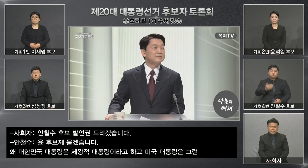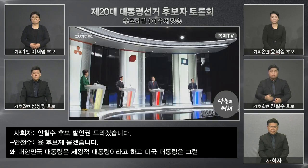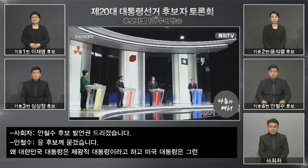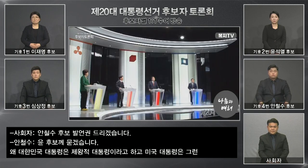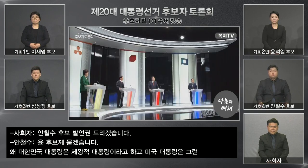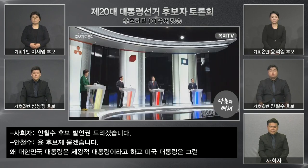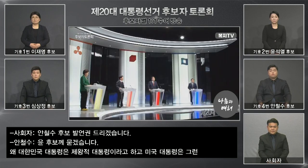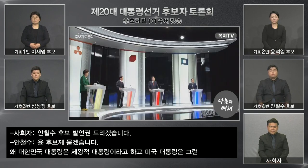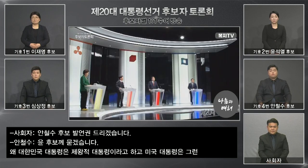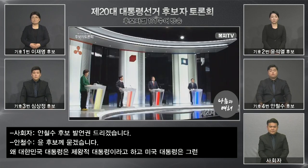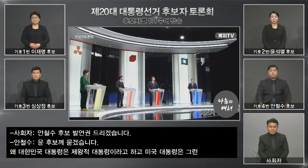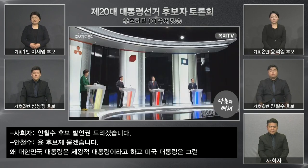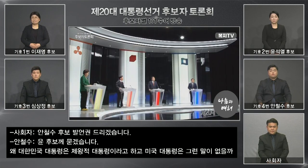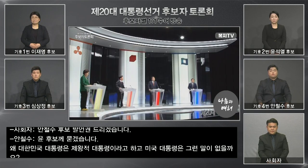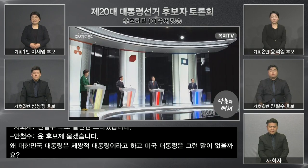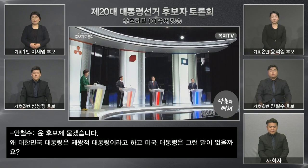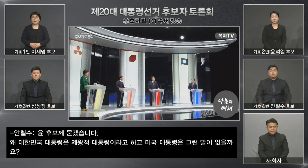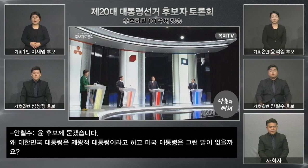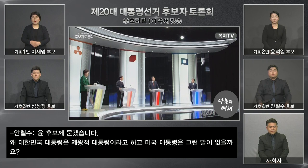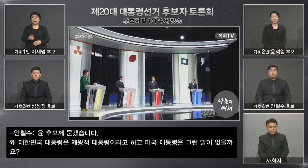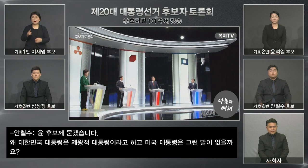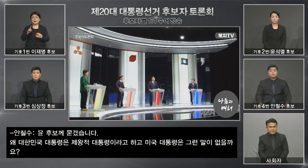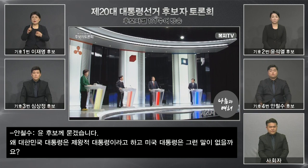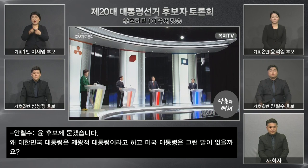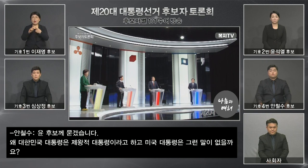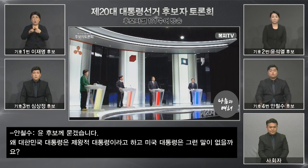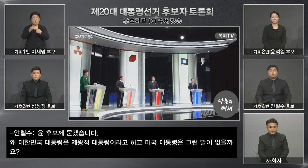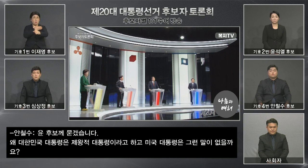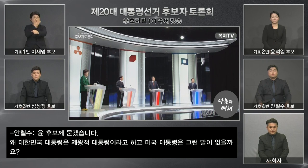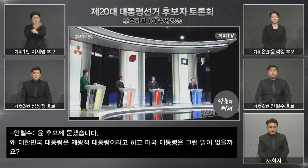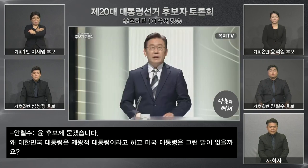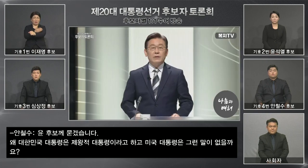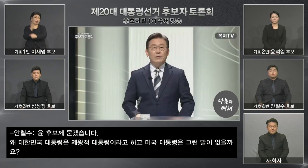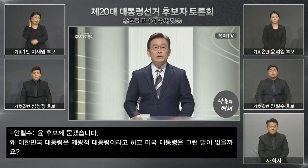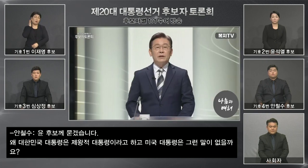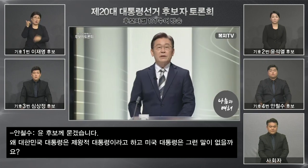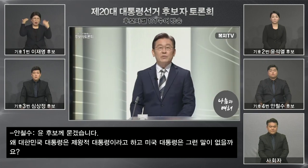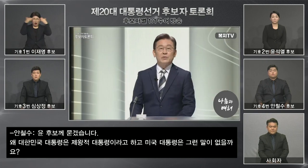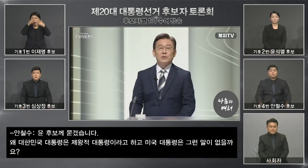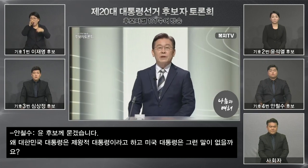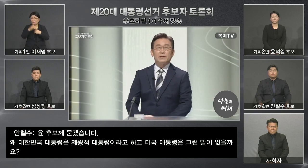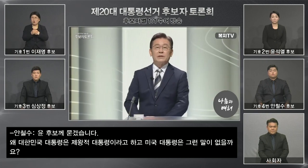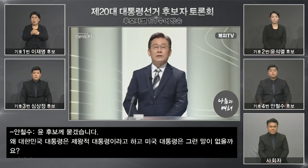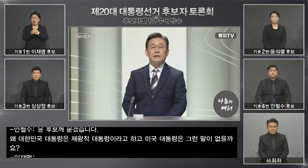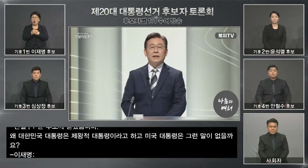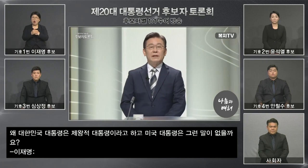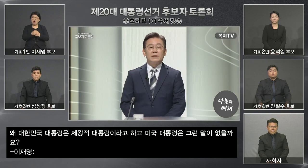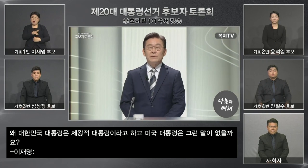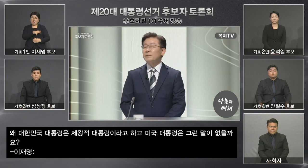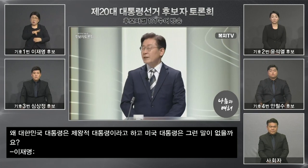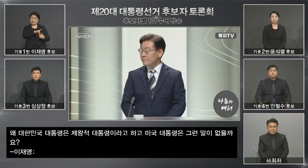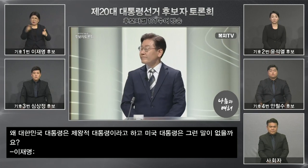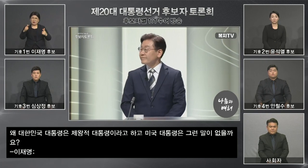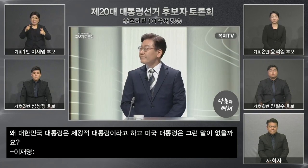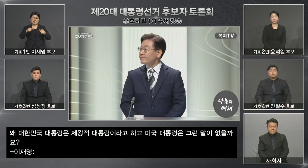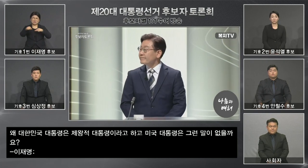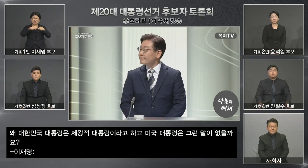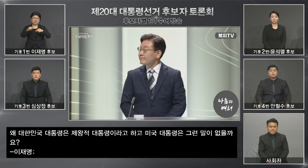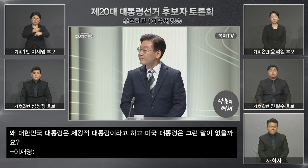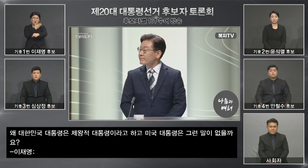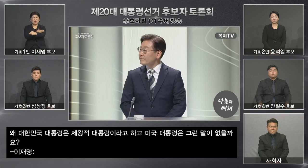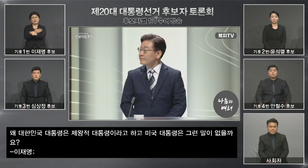아무래도 권한 자체가 대통령에게 지나치게 집중돼 있고 특히 의회의 통제력이 좀 부족해서 그런 거 아닐까 싶습니다.